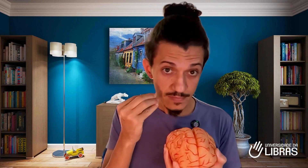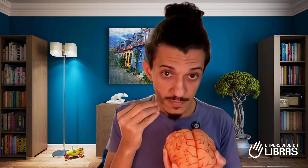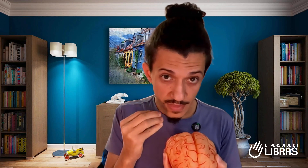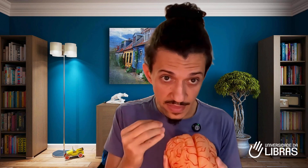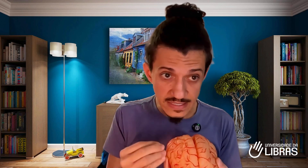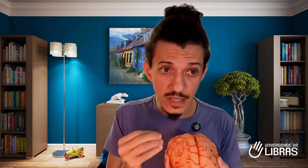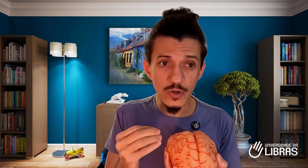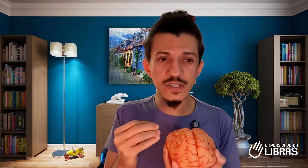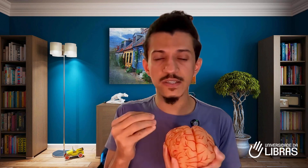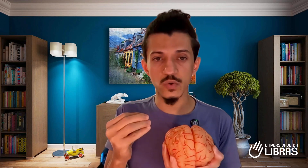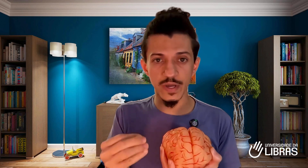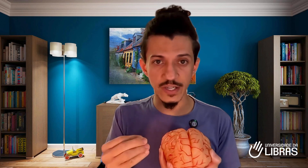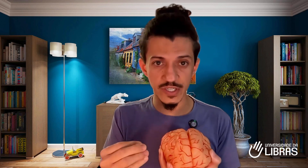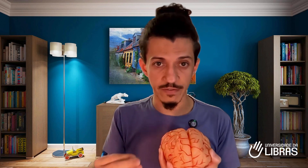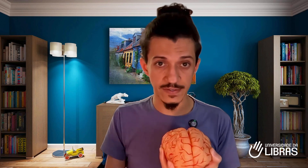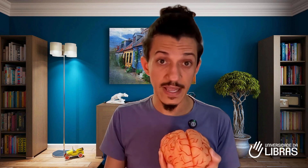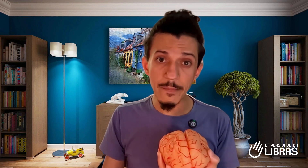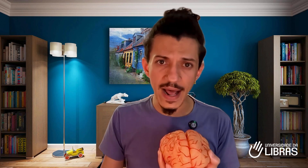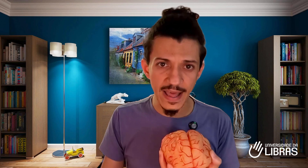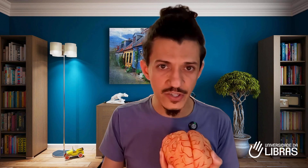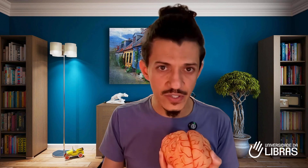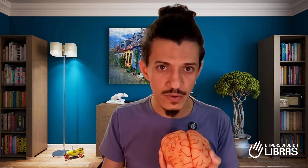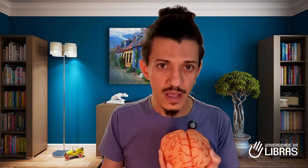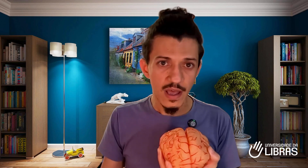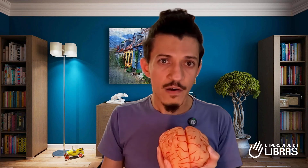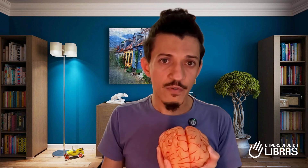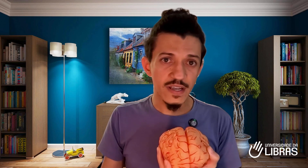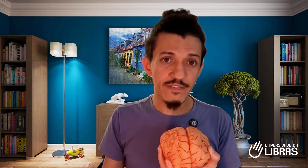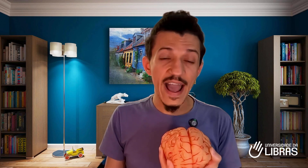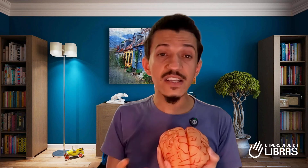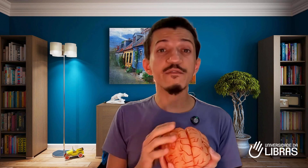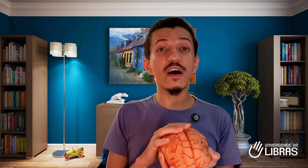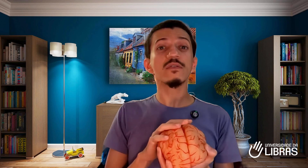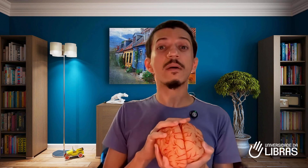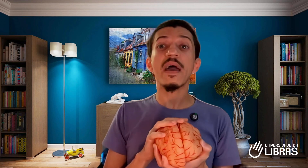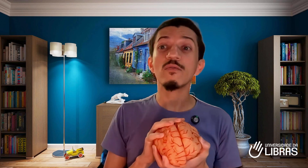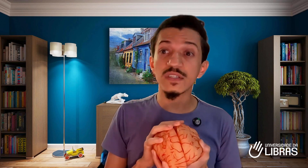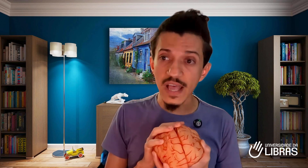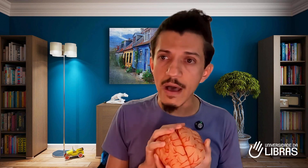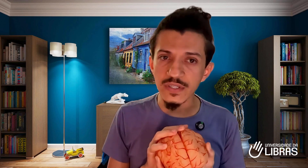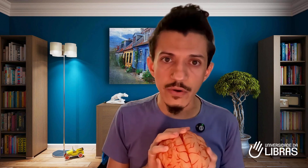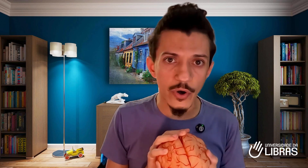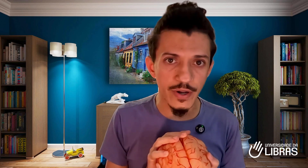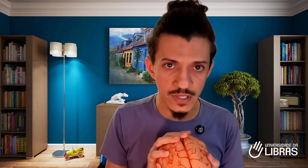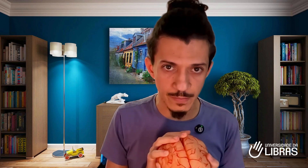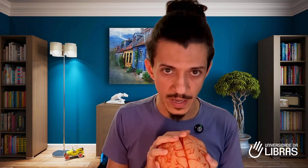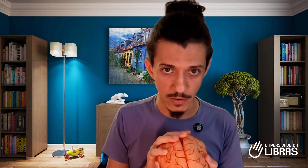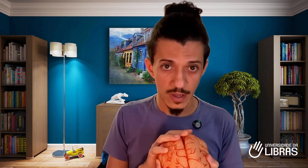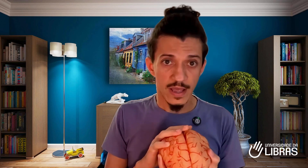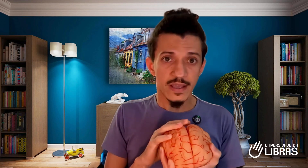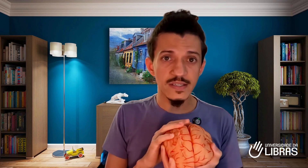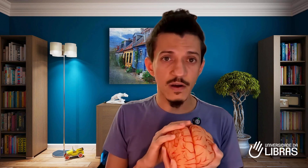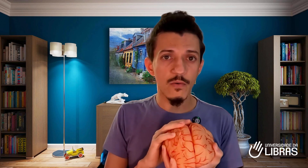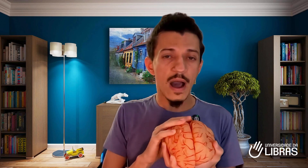das neurociências cognitivas. E para além disso, você vai ativando também os seus neurônios espelho, que são